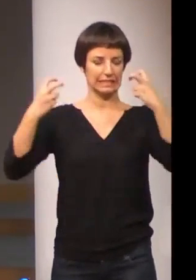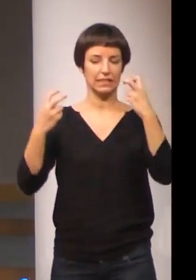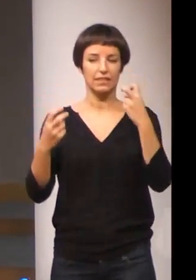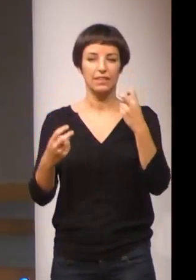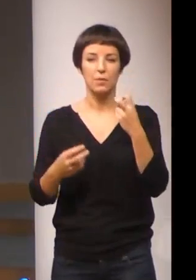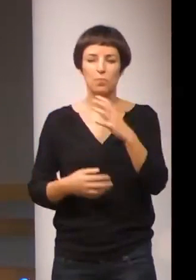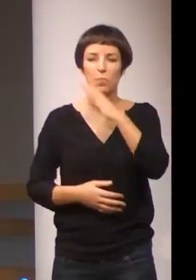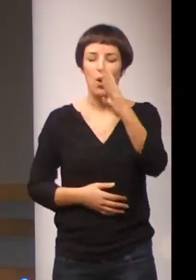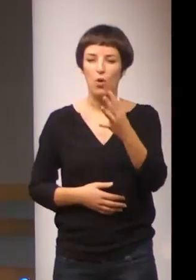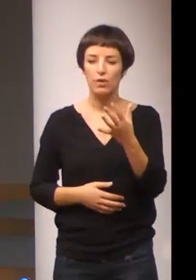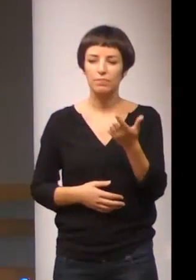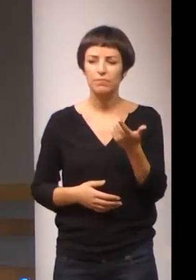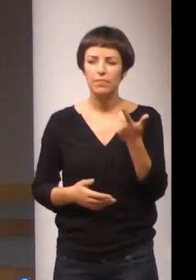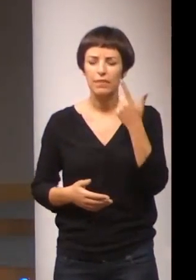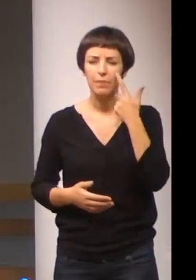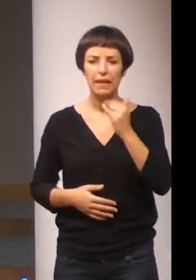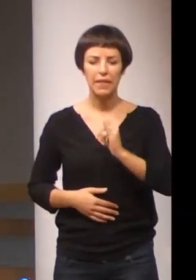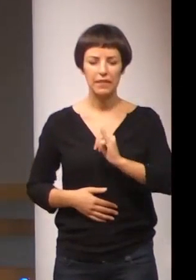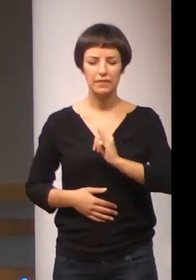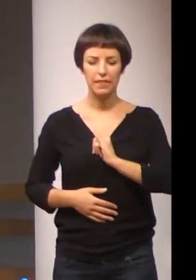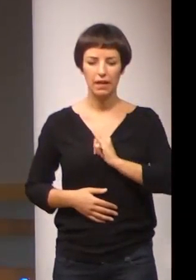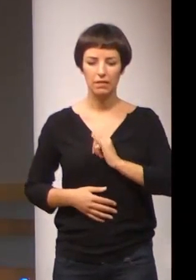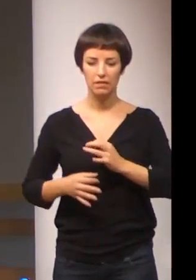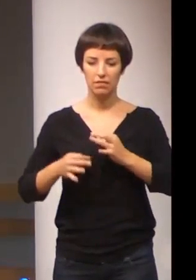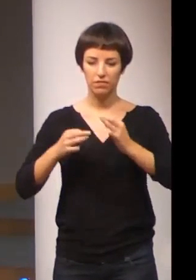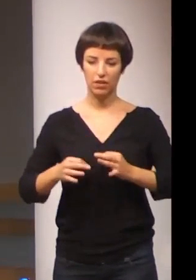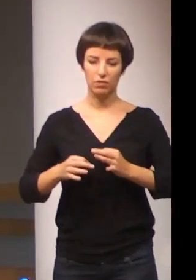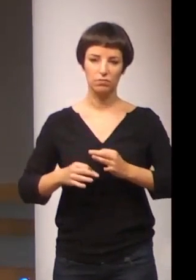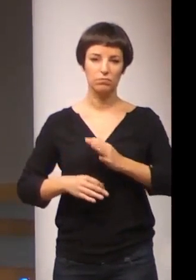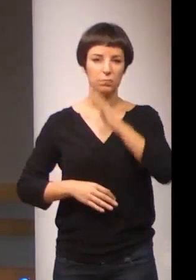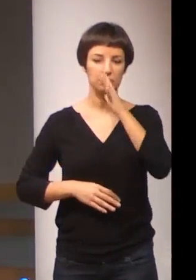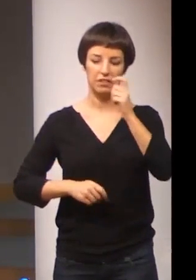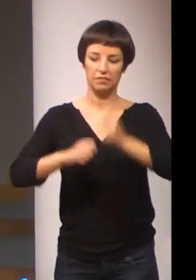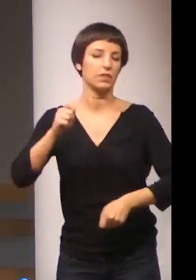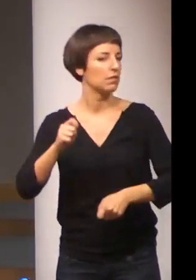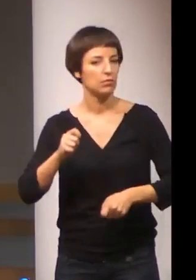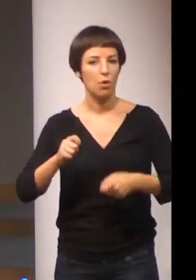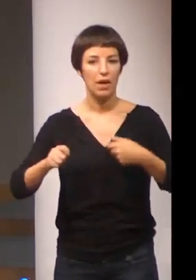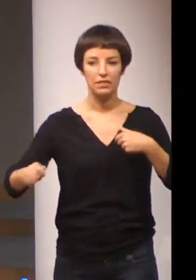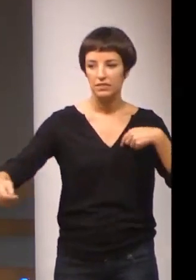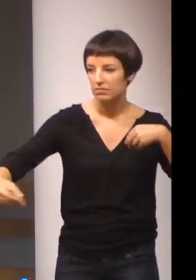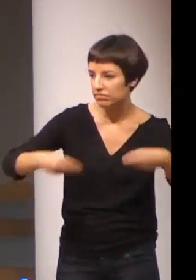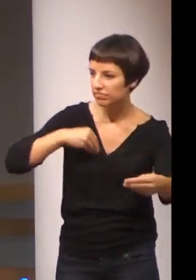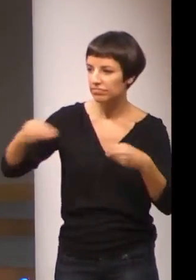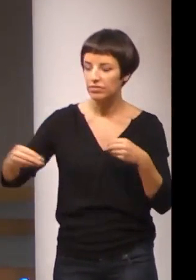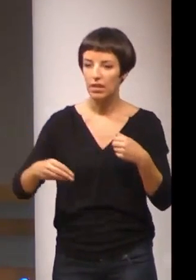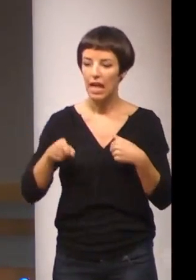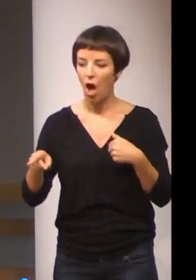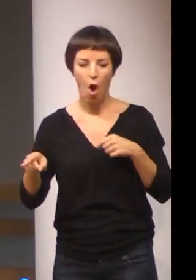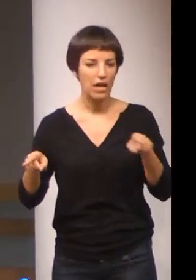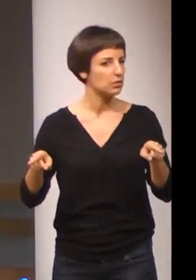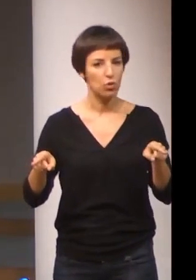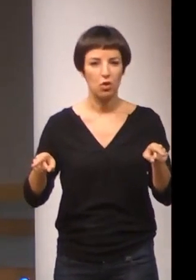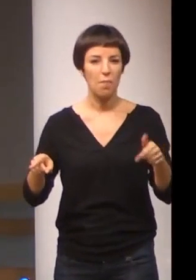identidades fluidas, identidades más dinámicas y menos rígidas y dicotómicas cuando en un